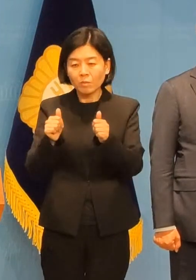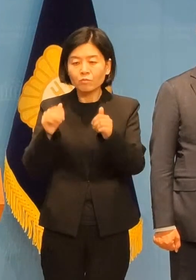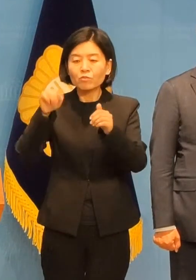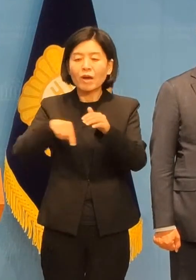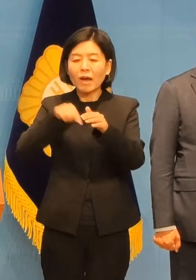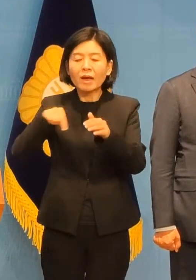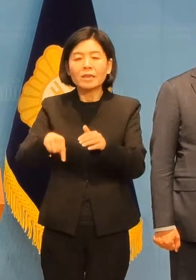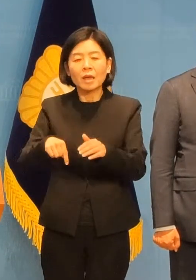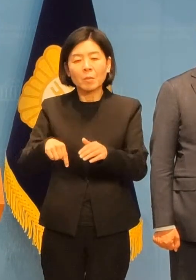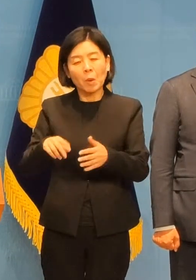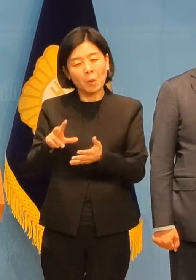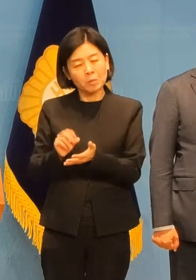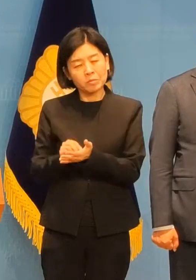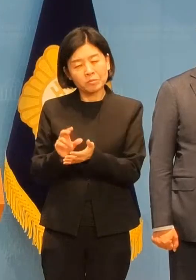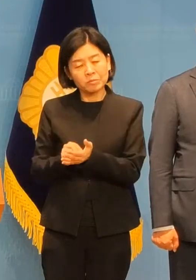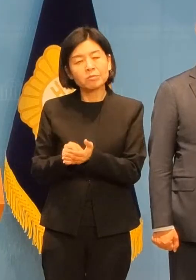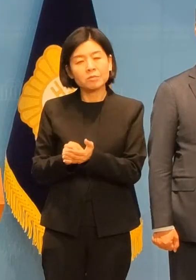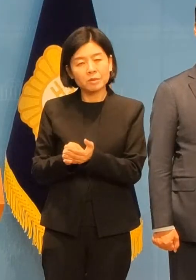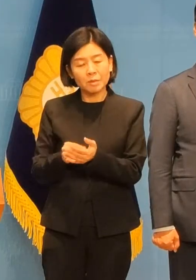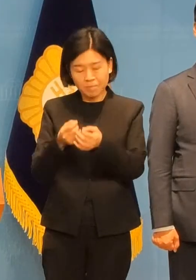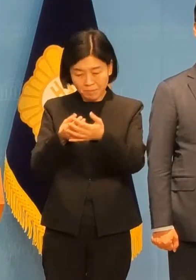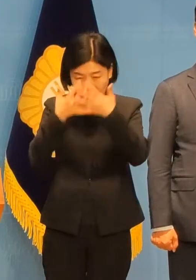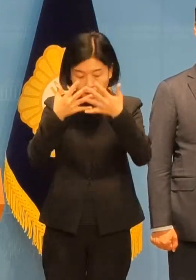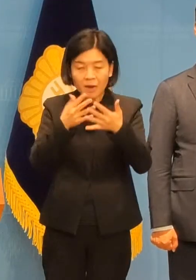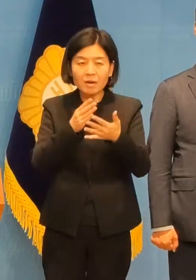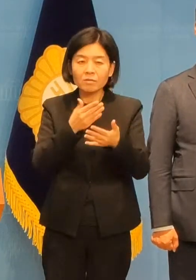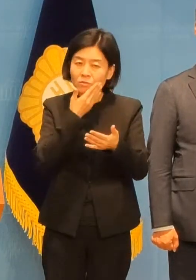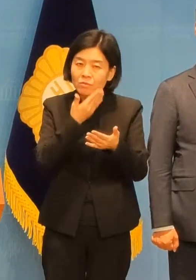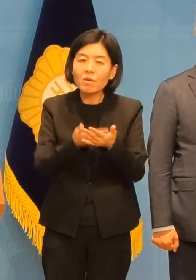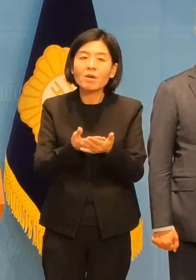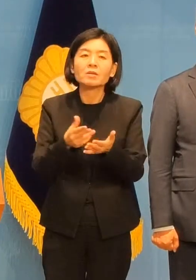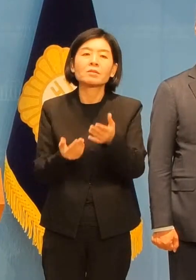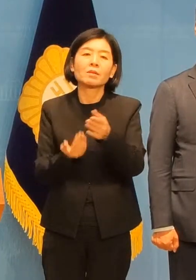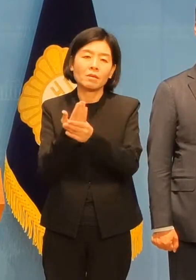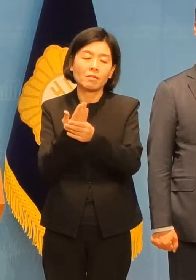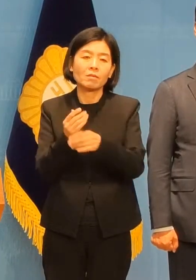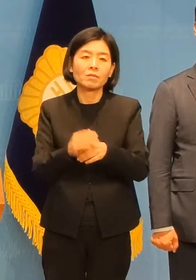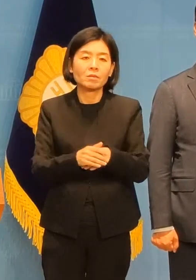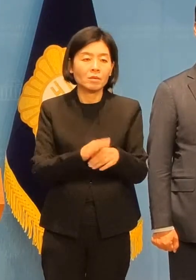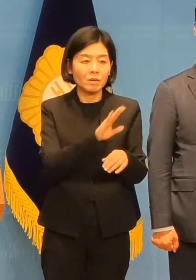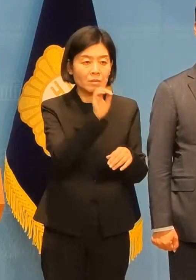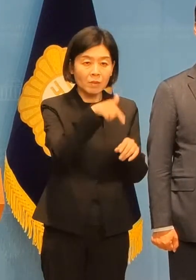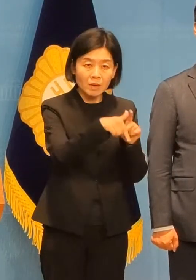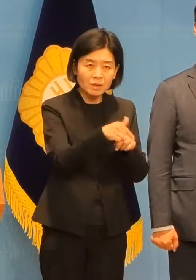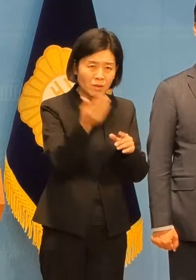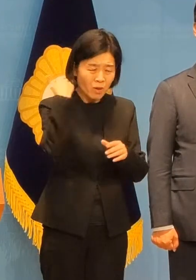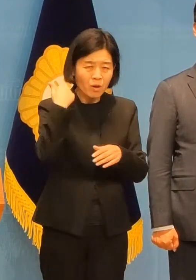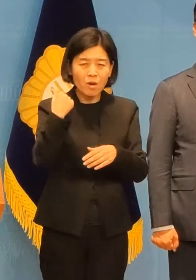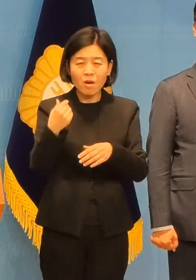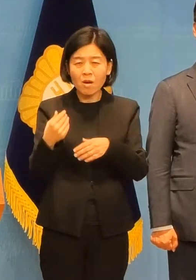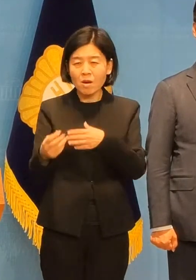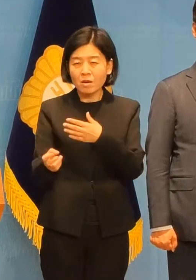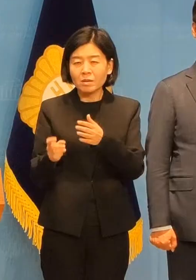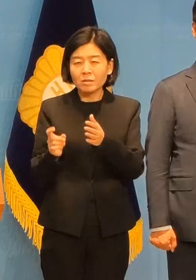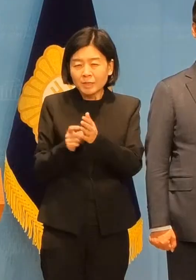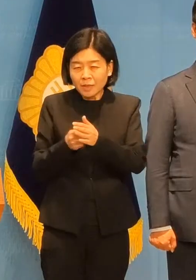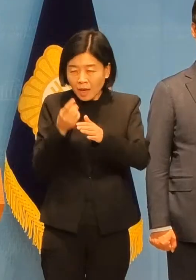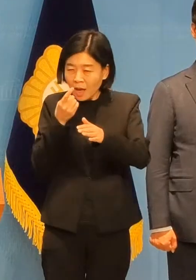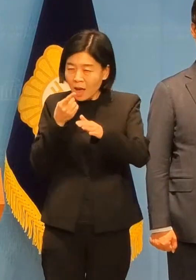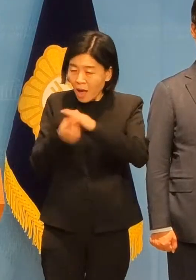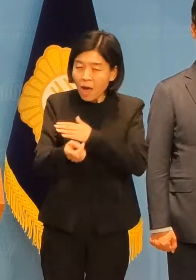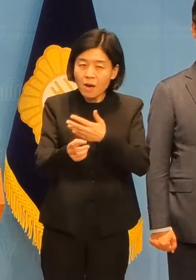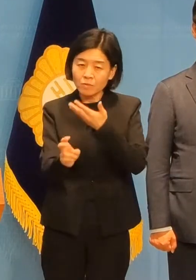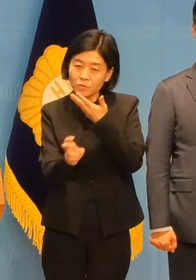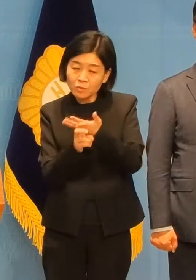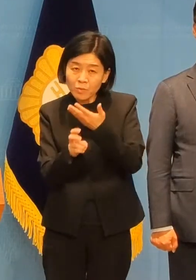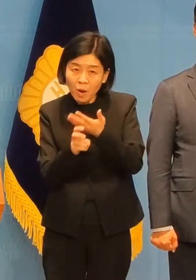드러낸 중대한 사안입니다. 박성재 전 장관은 불법 비상계엄 선포 이후에 법무부